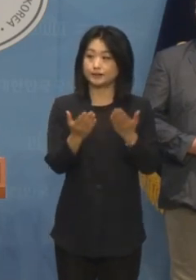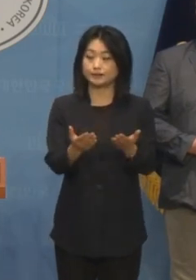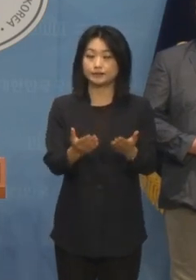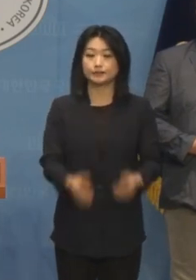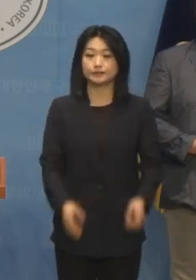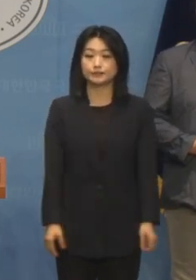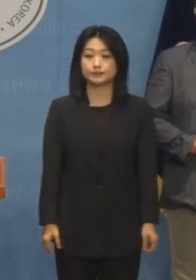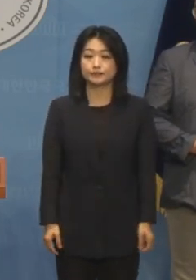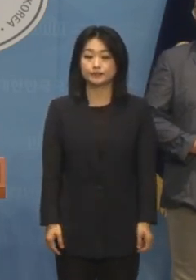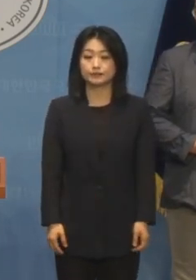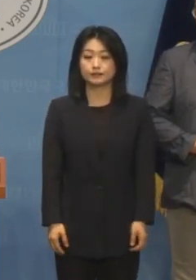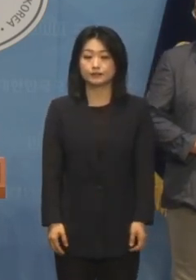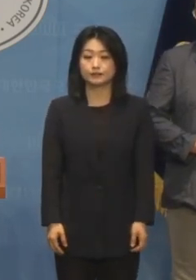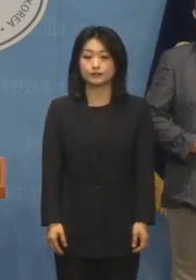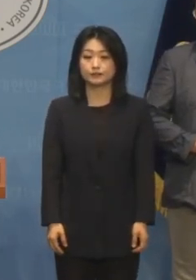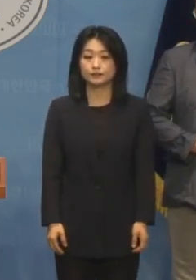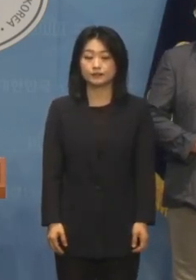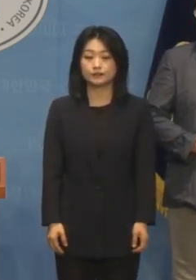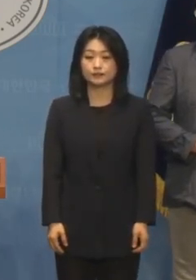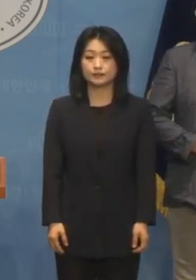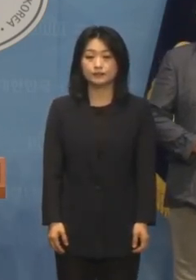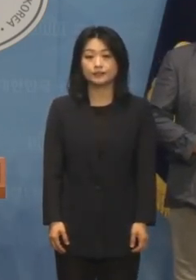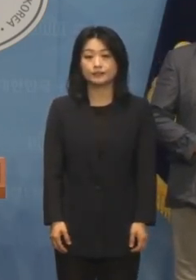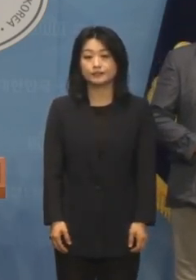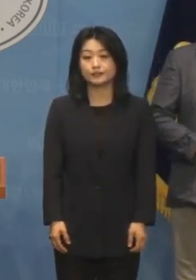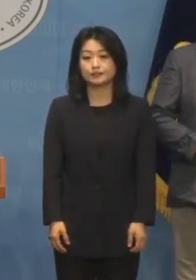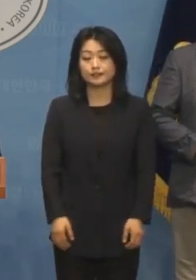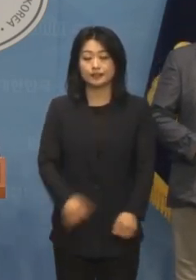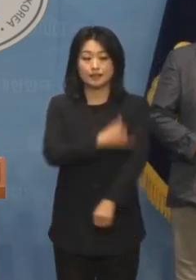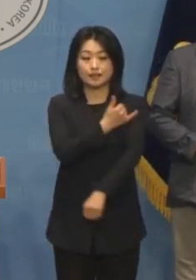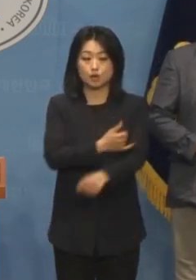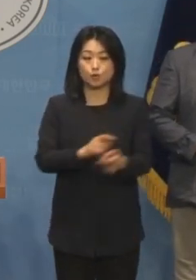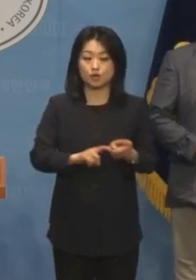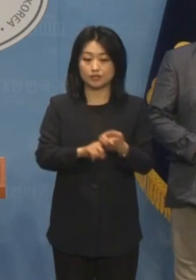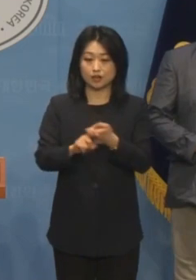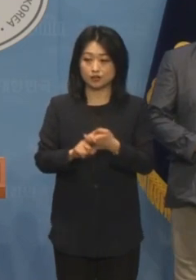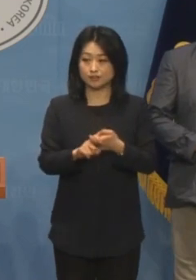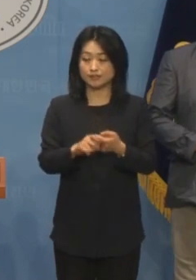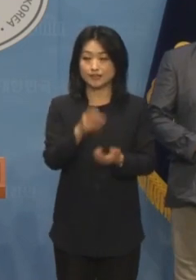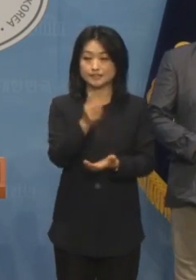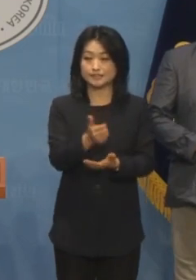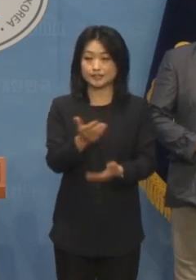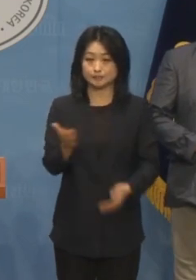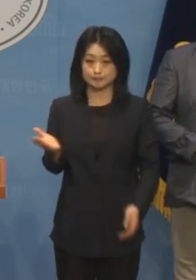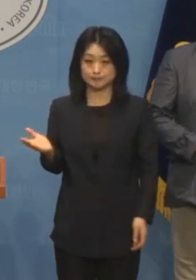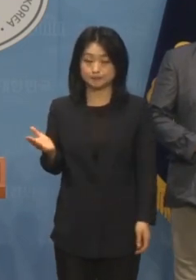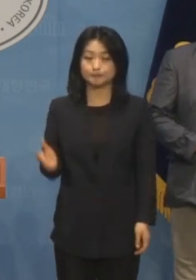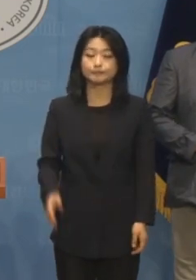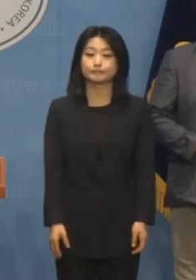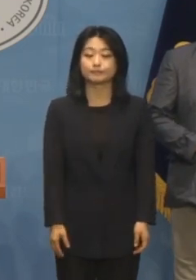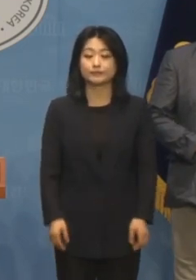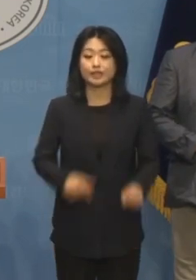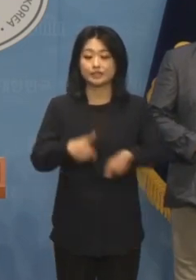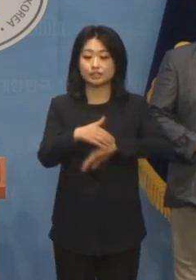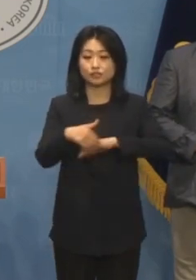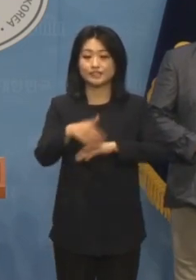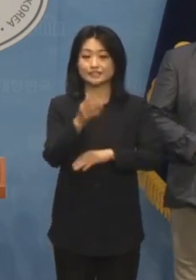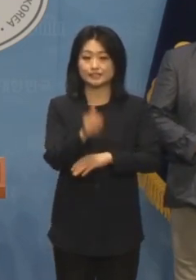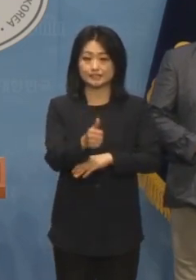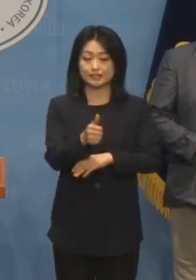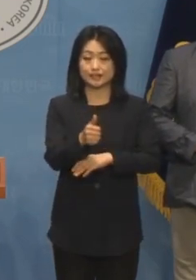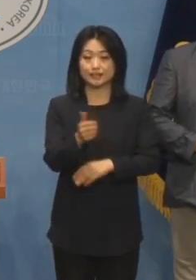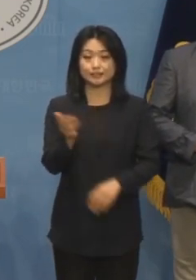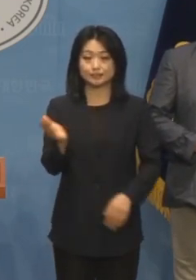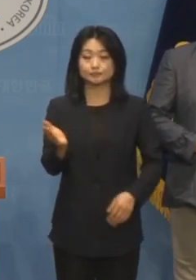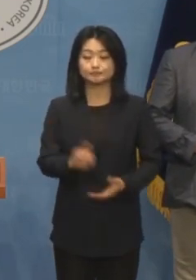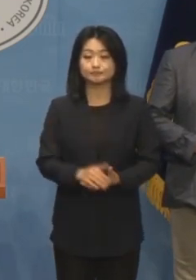하겠습니다. 그러면 인권연대 고유기 정책실장이 발표를 시작하겠습니다. 네, 안녕하십니까. 인권연대에서 정책실장하고 있는